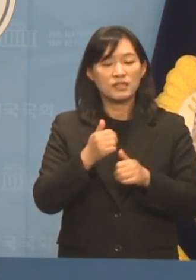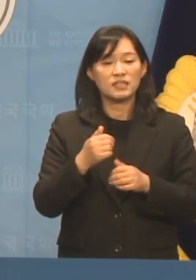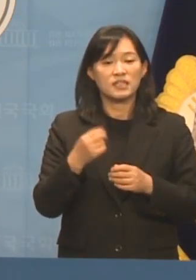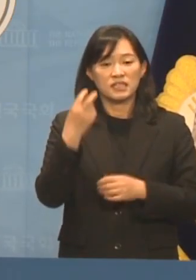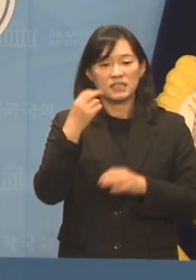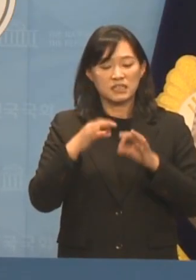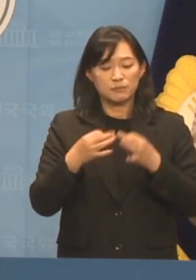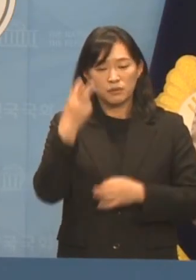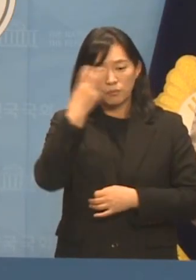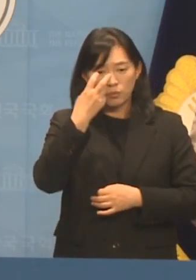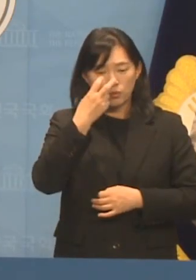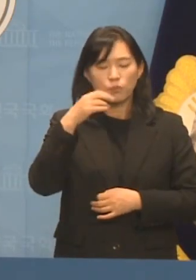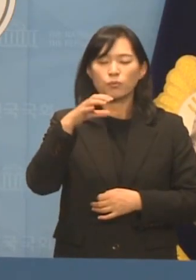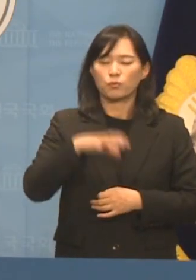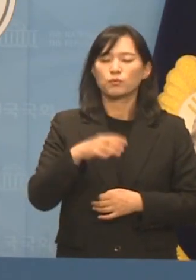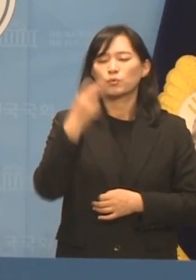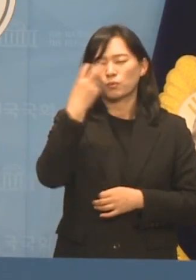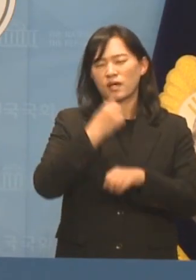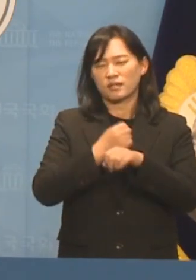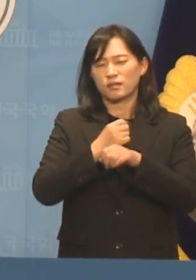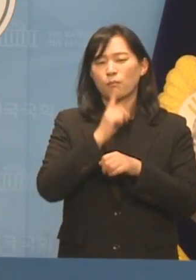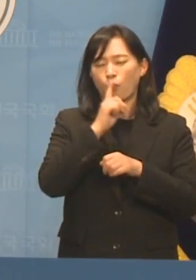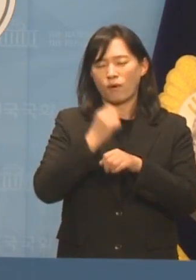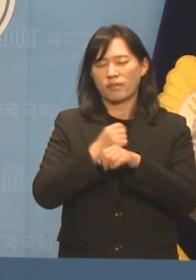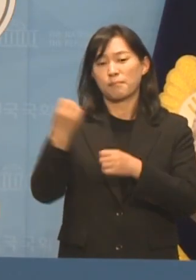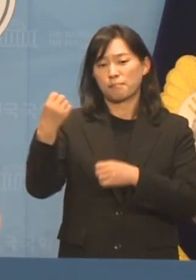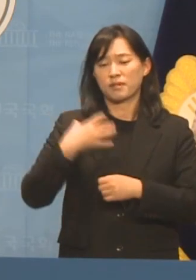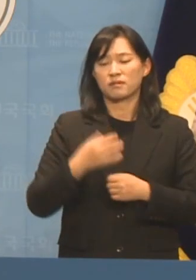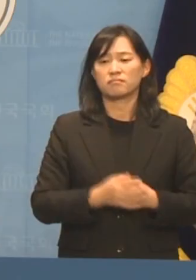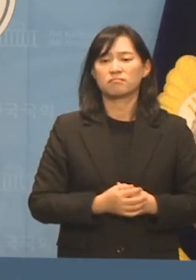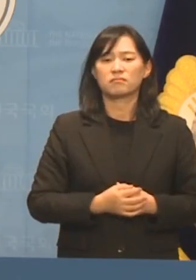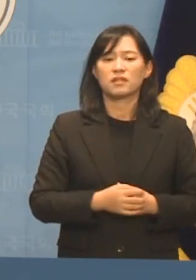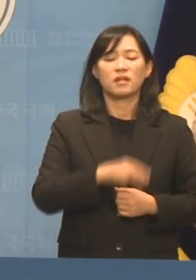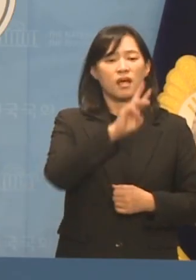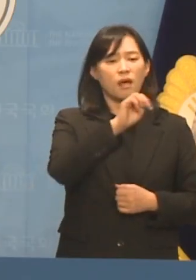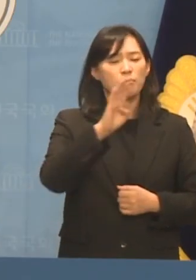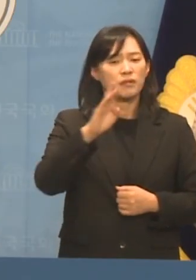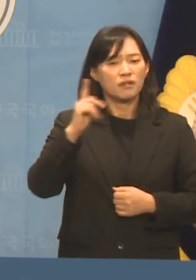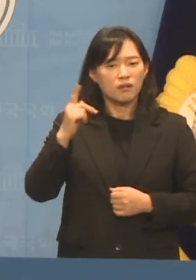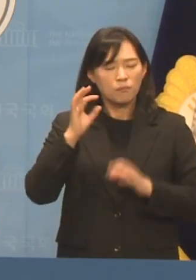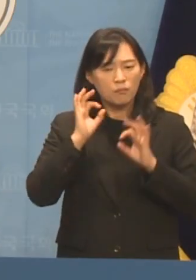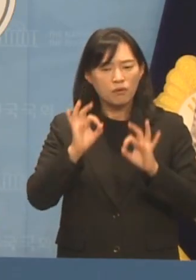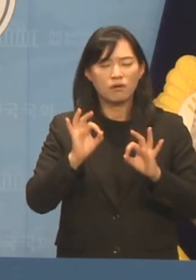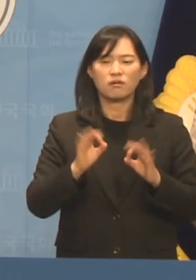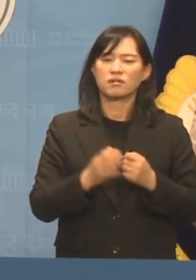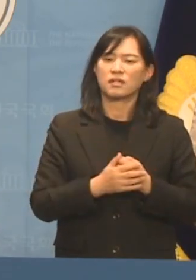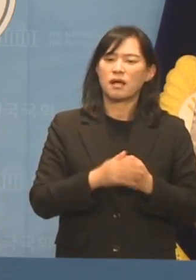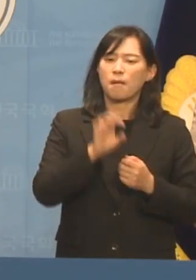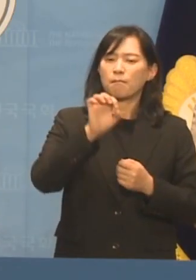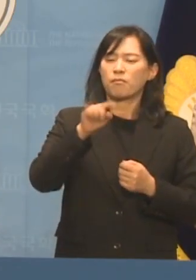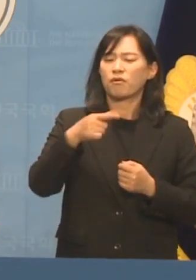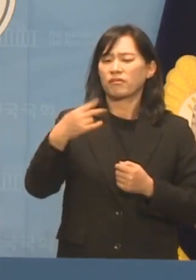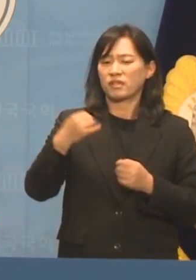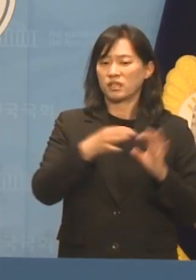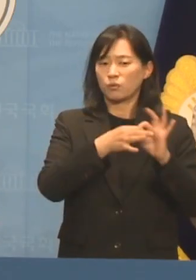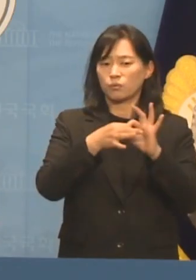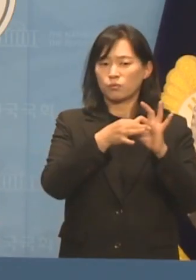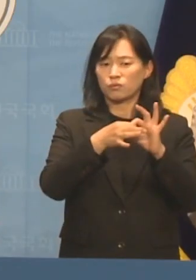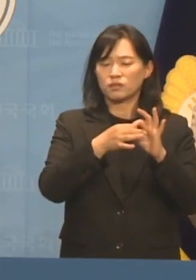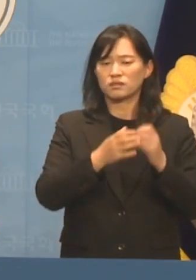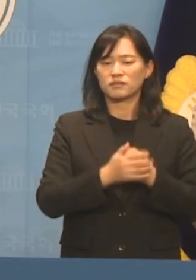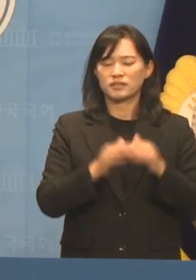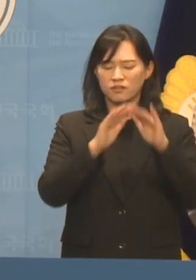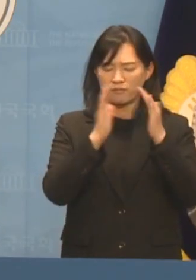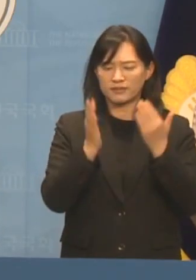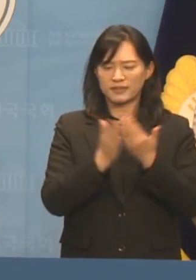해서 보고를 하겠다라고 얘기를 하고 있습니다. 그 MBK 경우에 있어서는 펀드를 통해 가지고